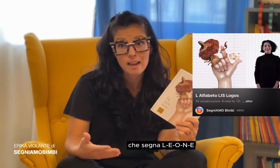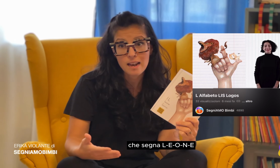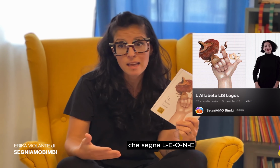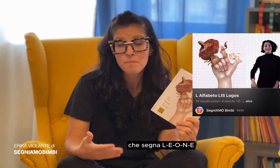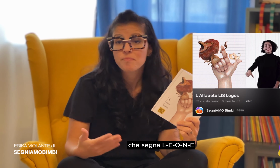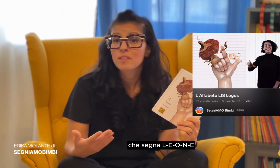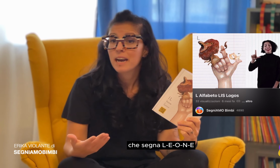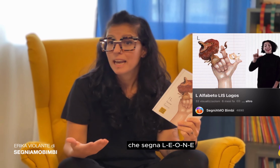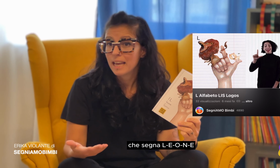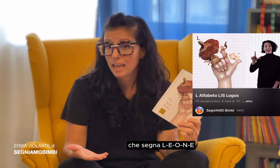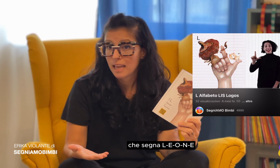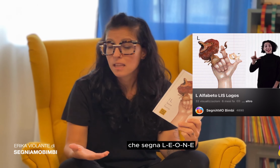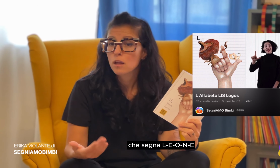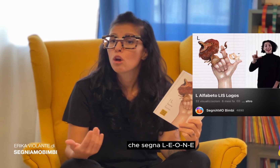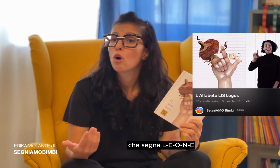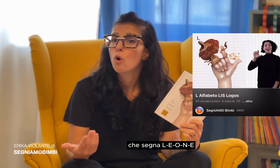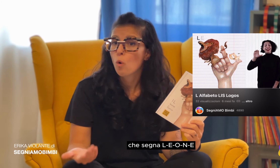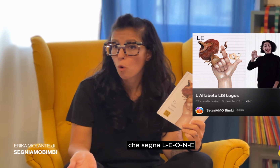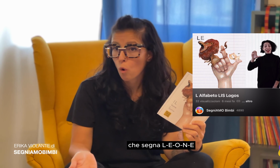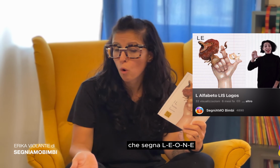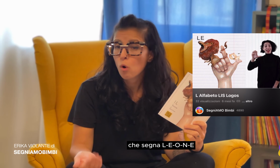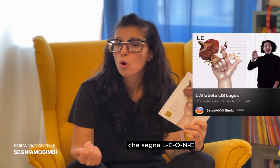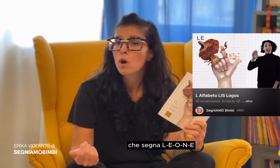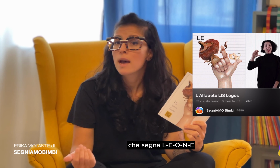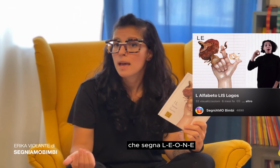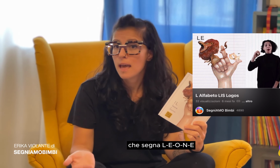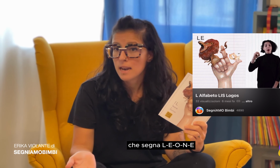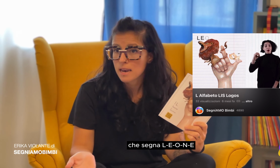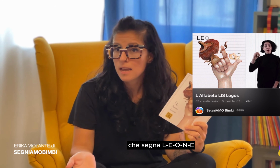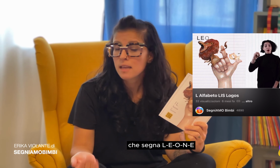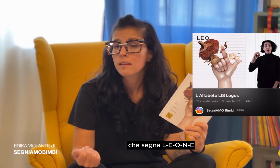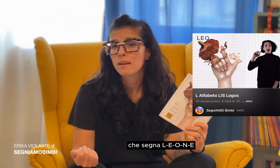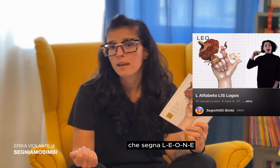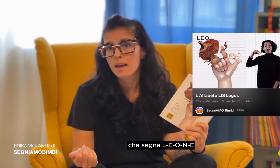L, E, O, N, E.